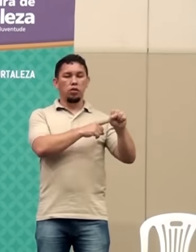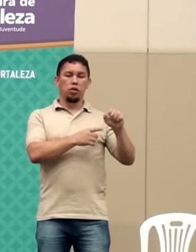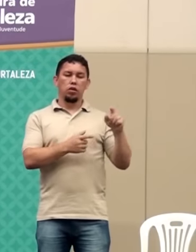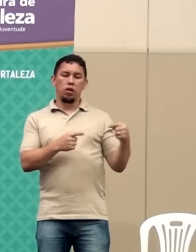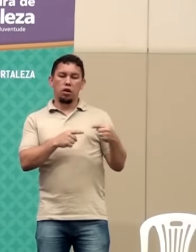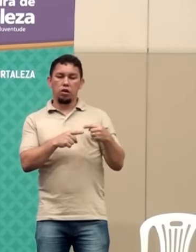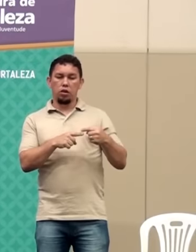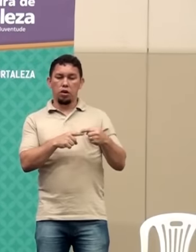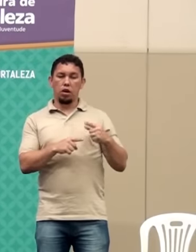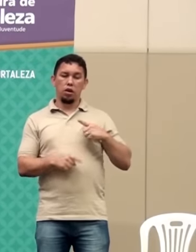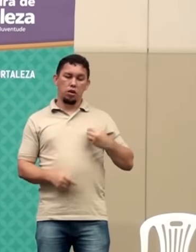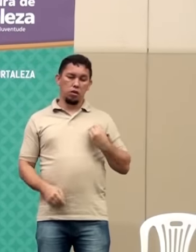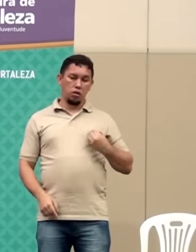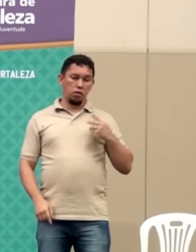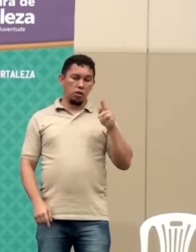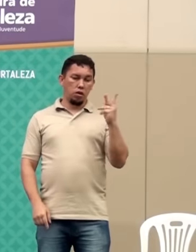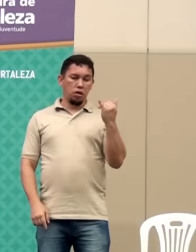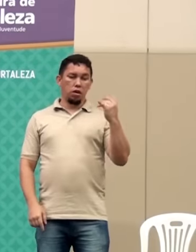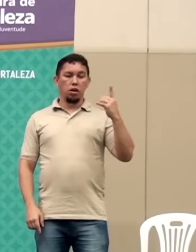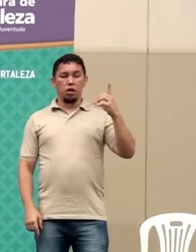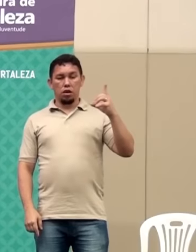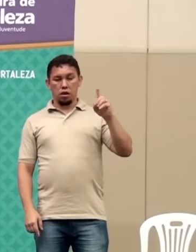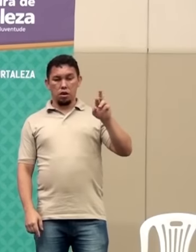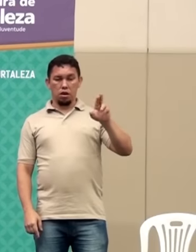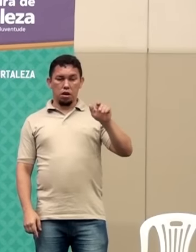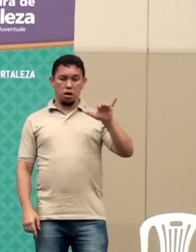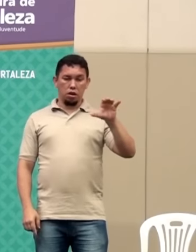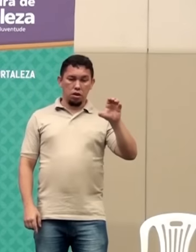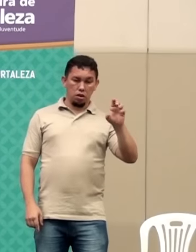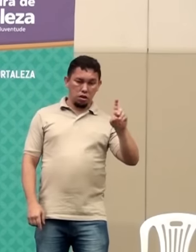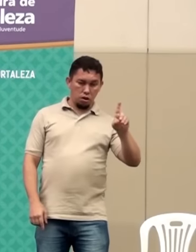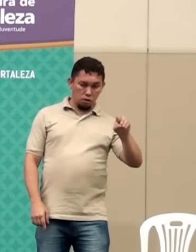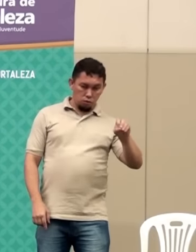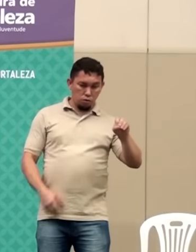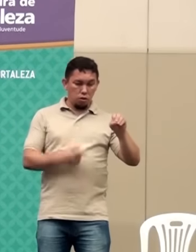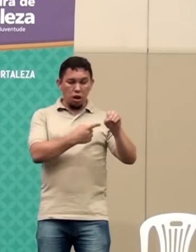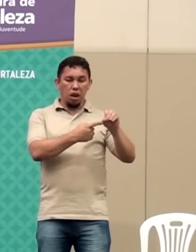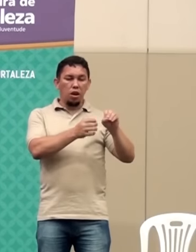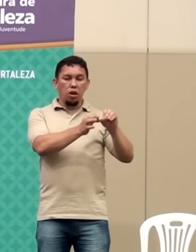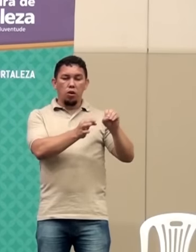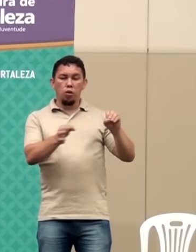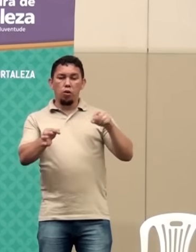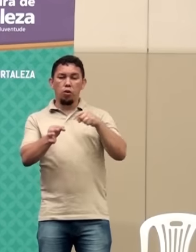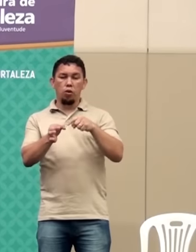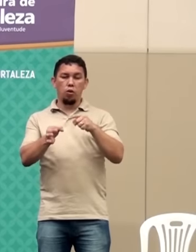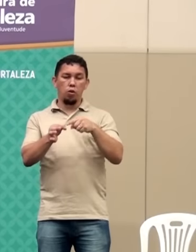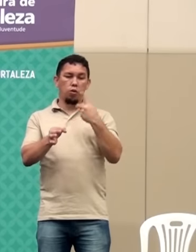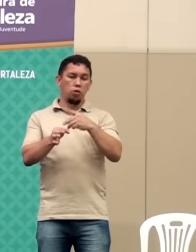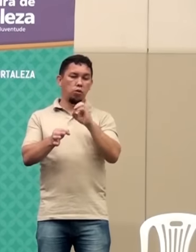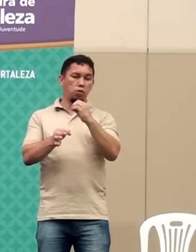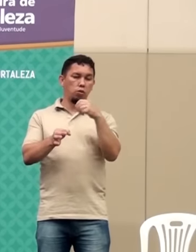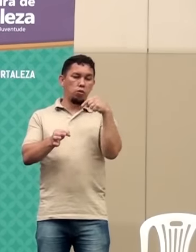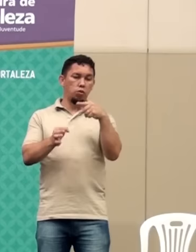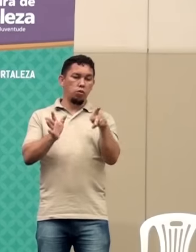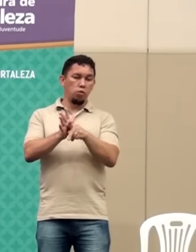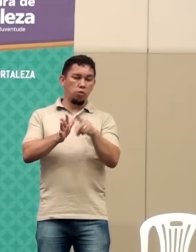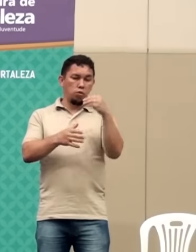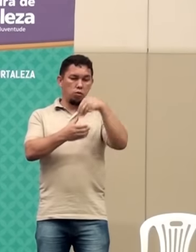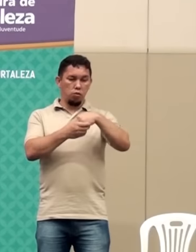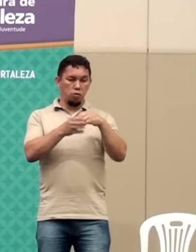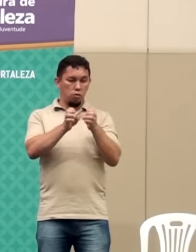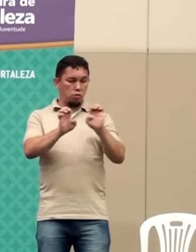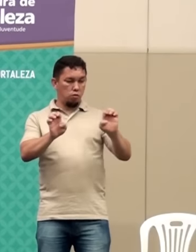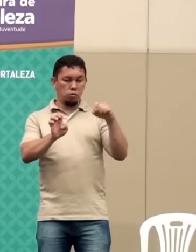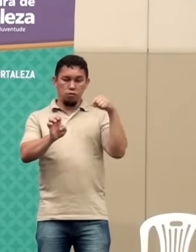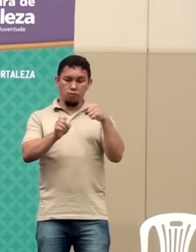hidrácidos? São os ácidos que não têm oxigênio na sua estrutura. O H2S tem oxigênio na